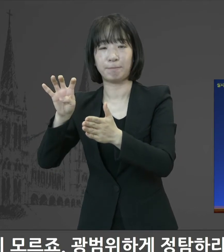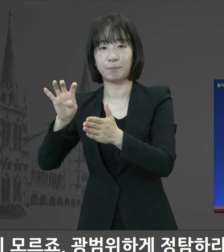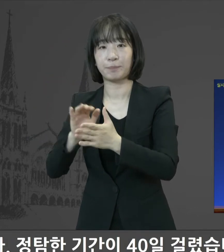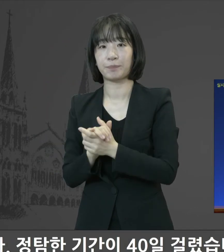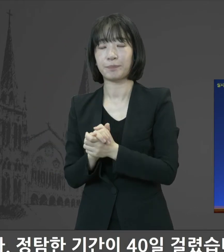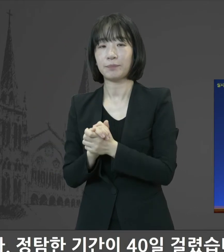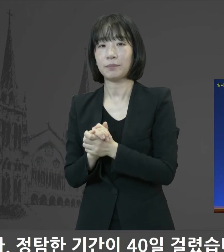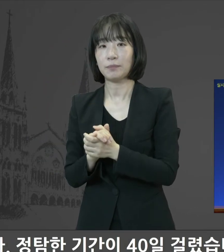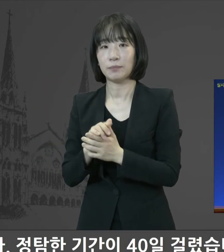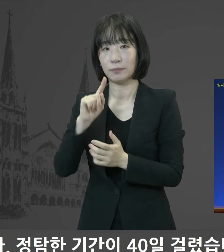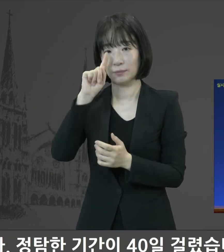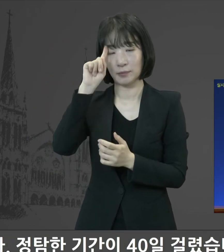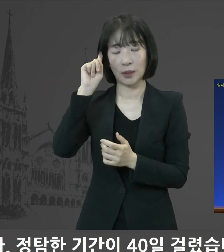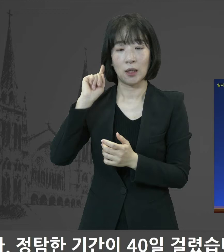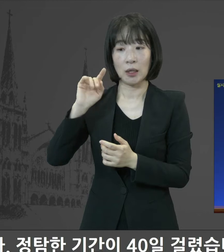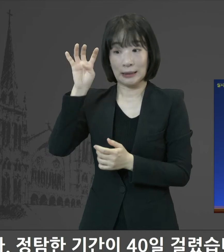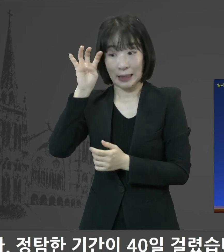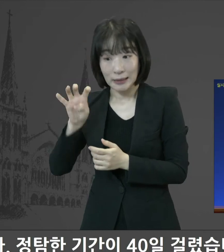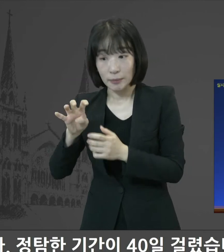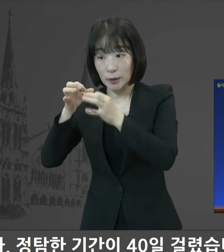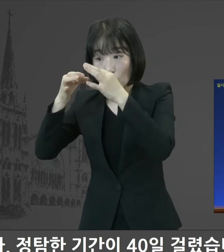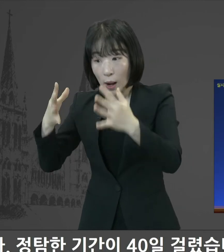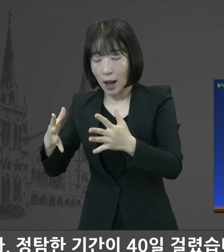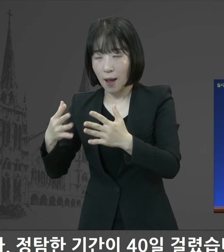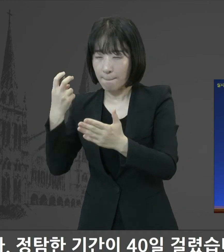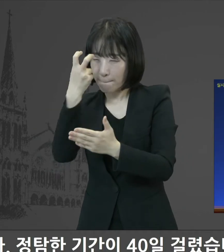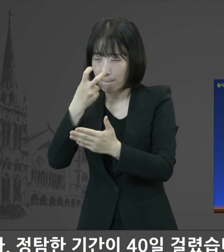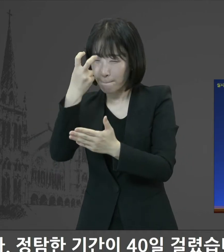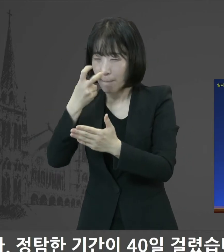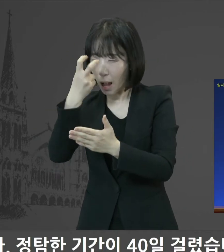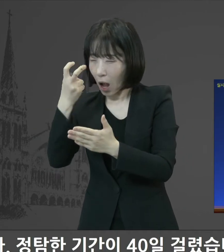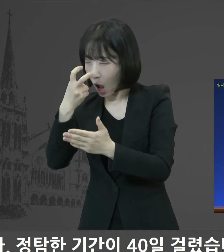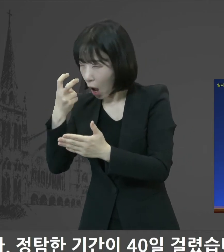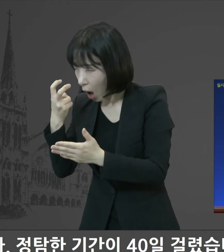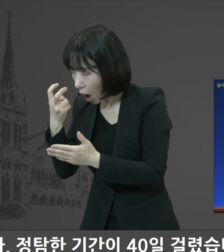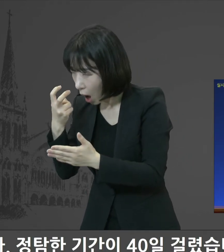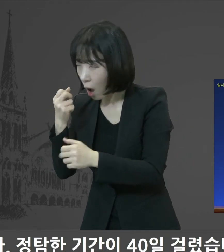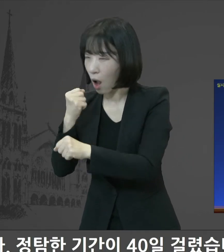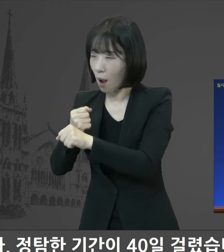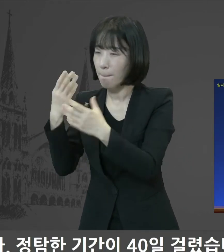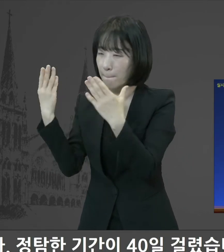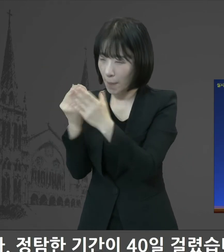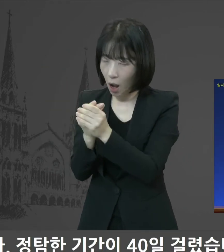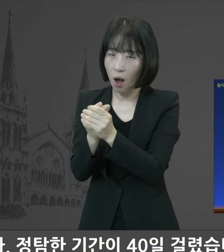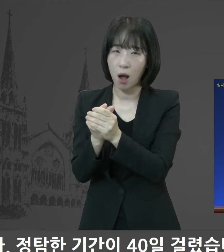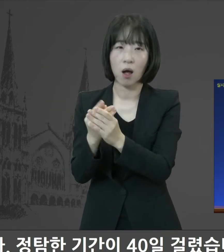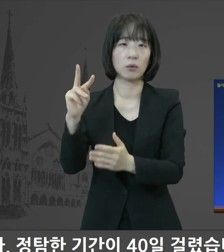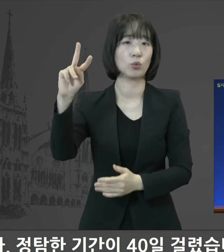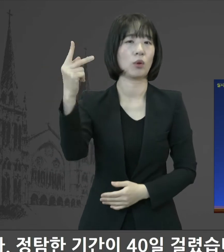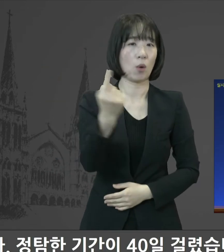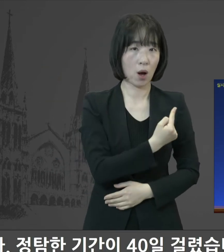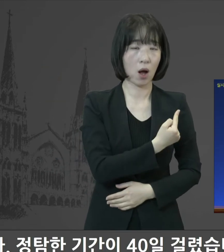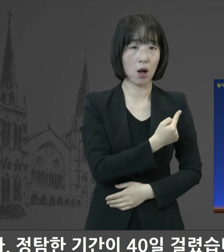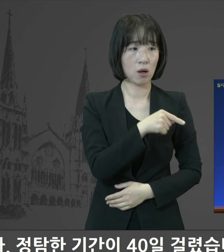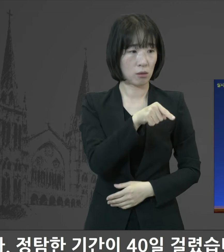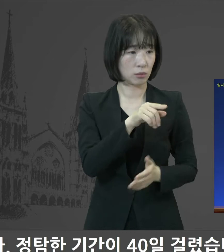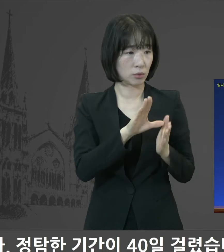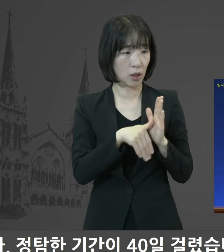하는 이유죠. 40일 동안 정탐하고 헛소리 했기 때문에, 그렇게